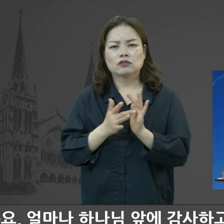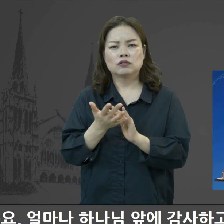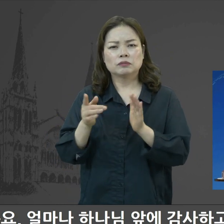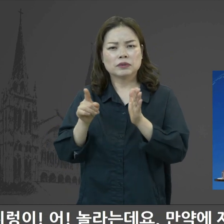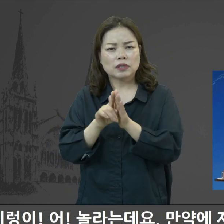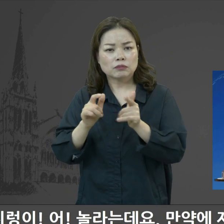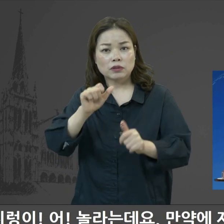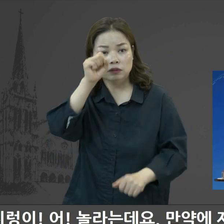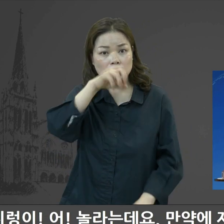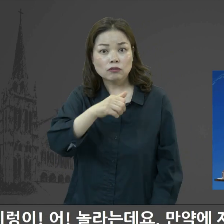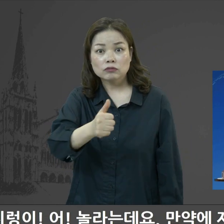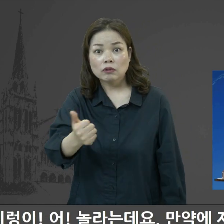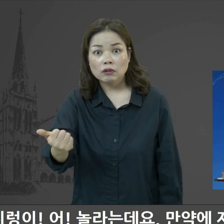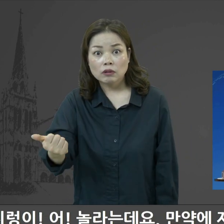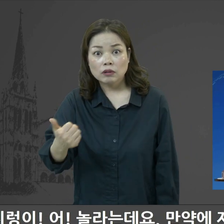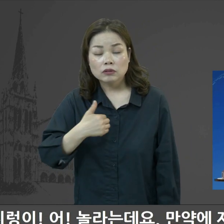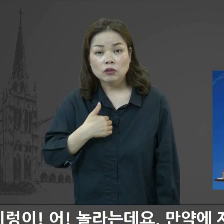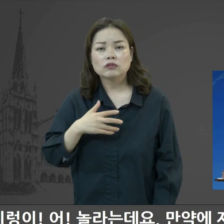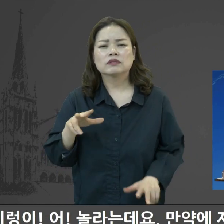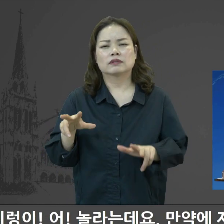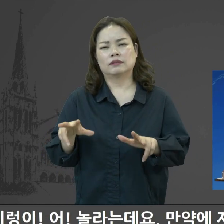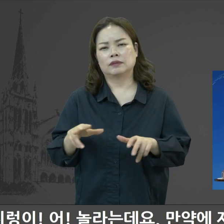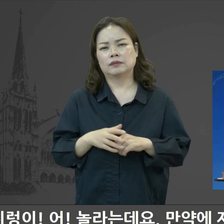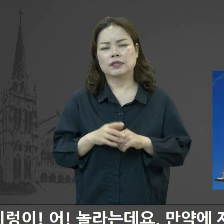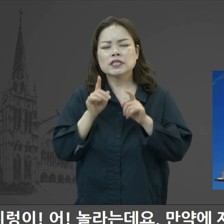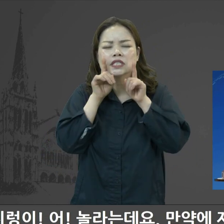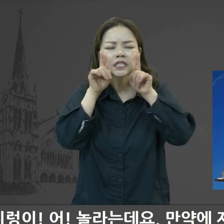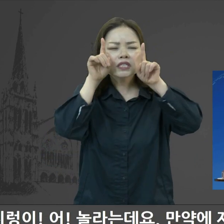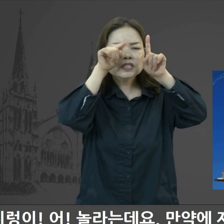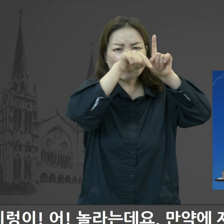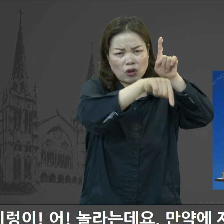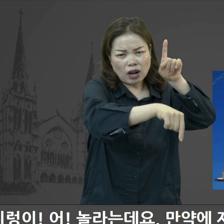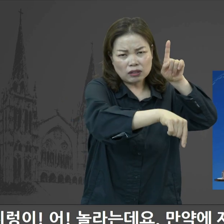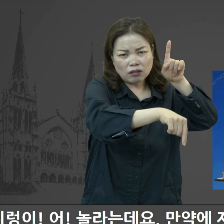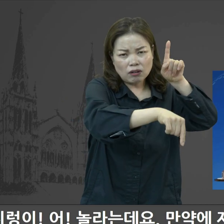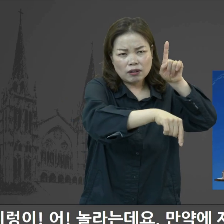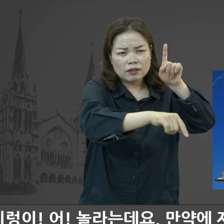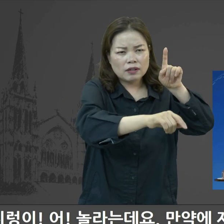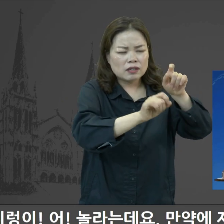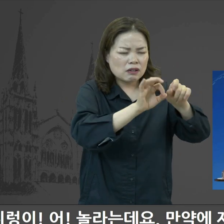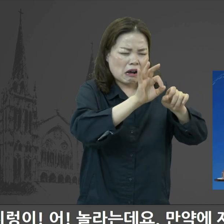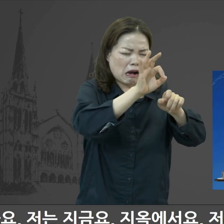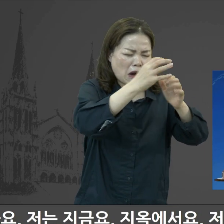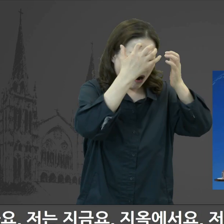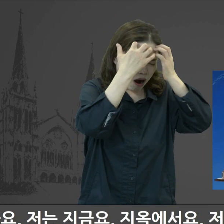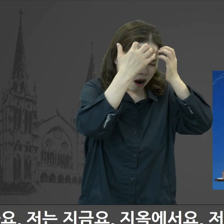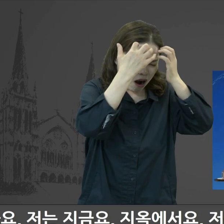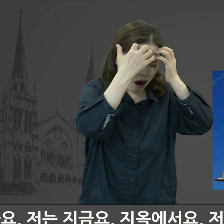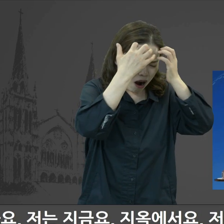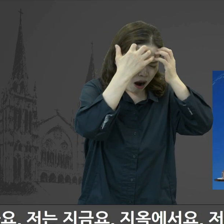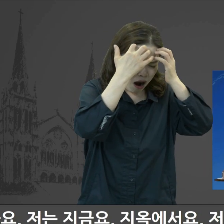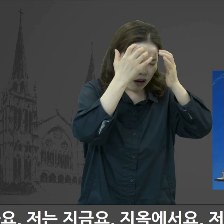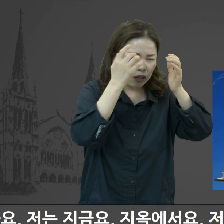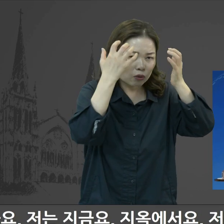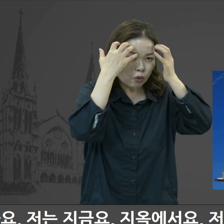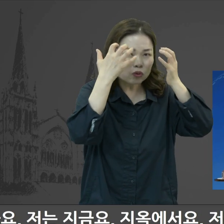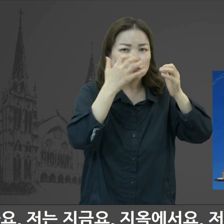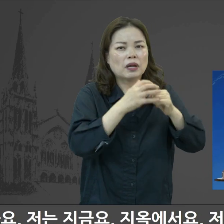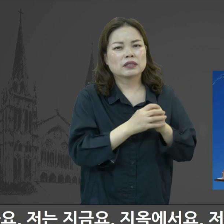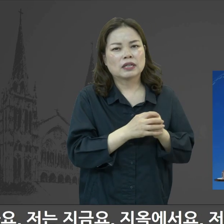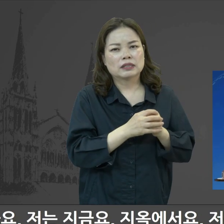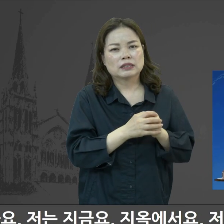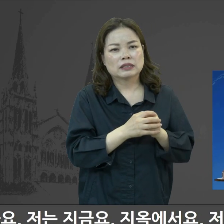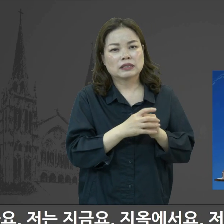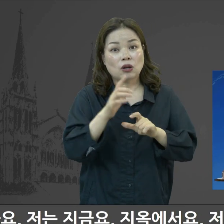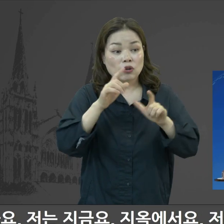믿고 그냥 죽었어 봐요, 저는 지금요 지옥에서요, 저는요 세세 영원토록 고통받을 수밖에 없는